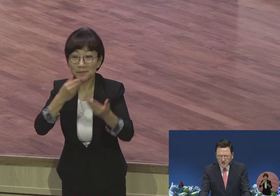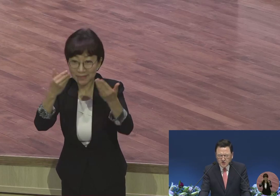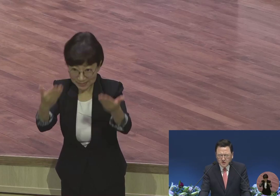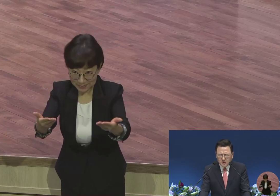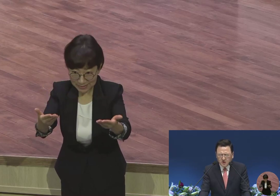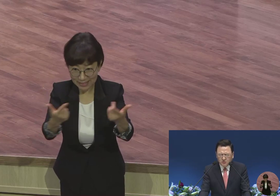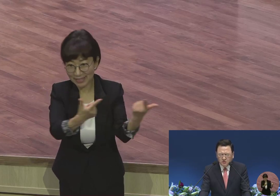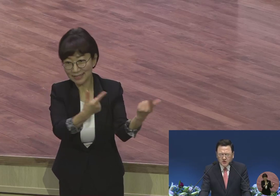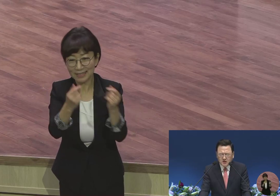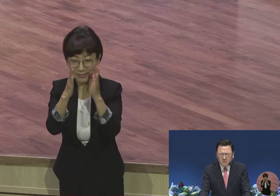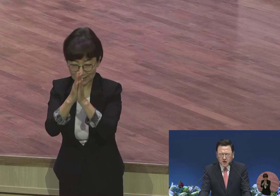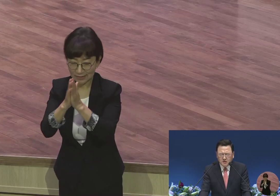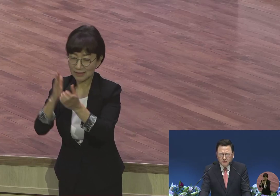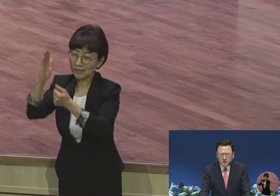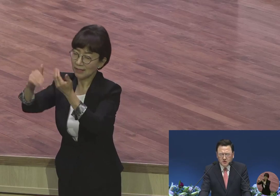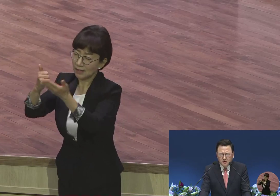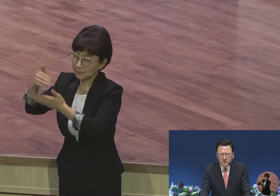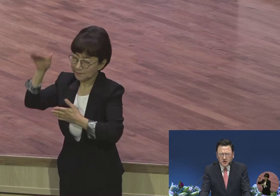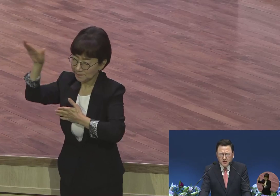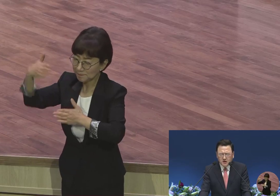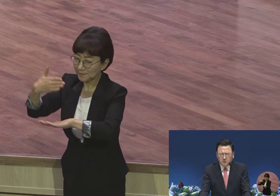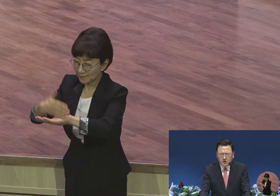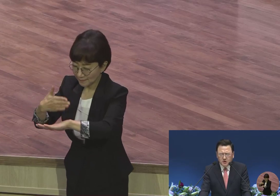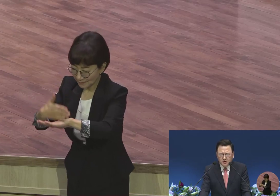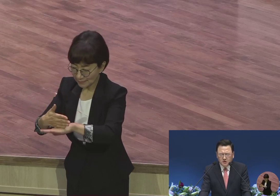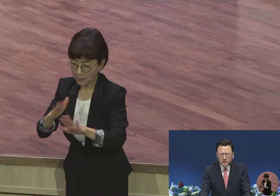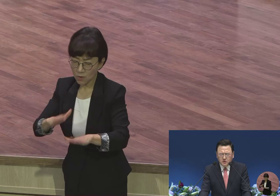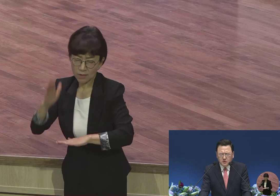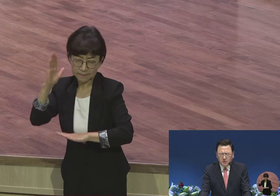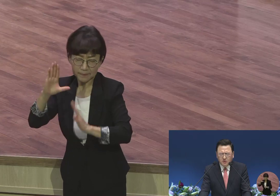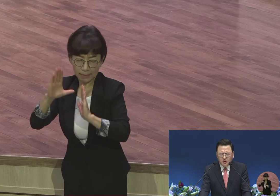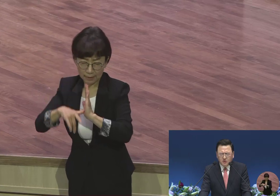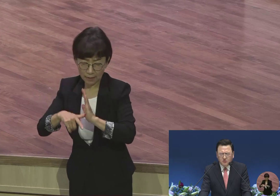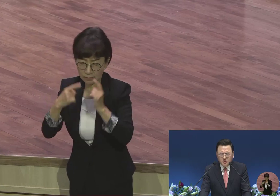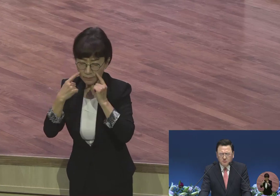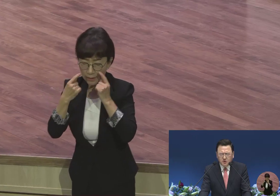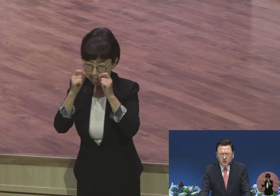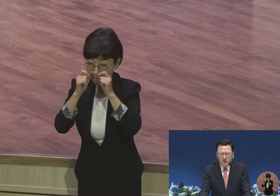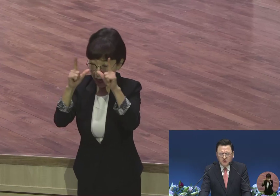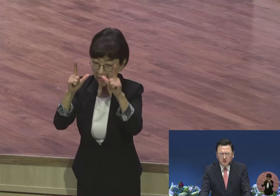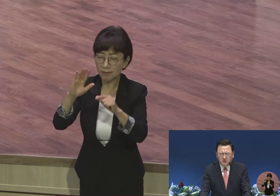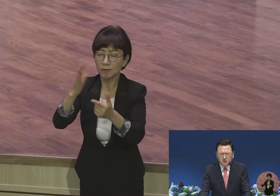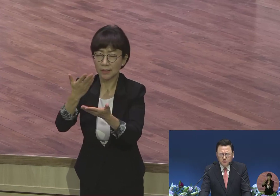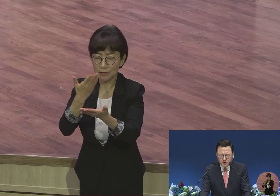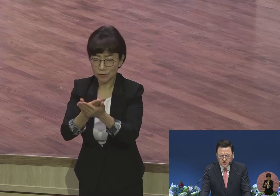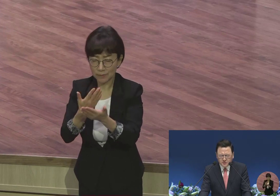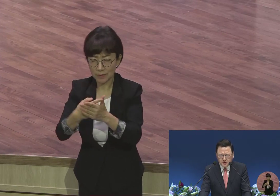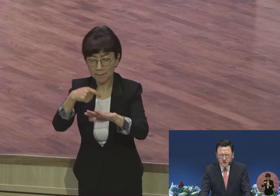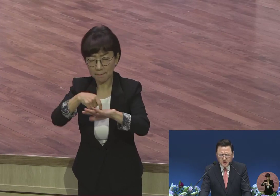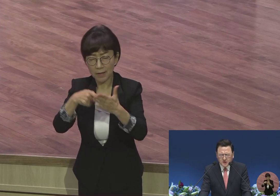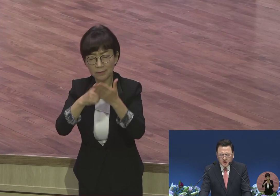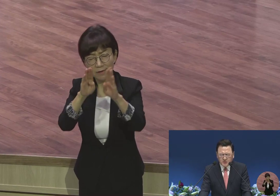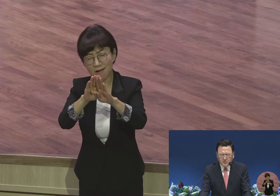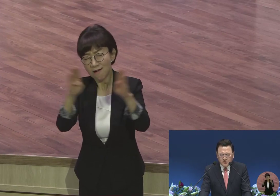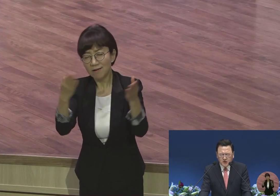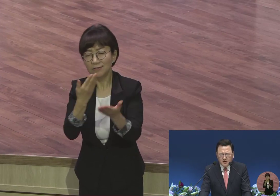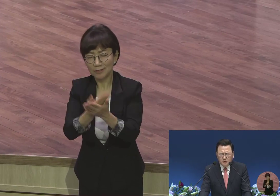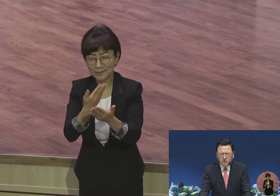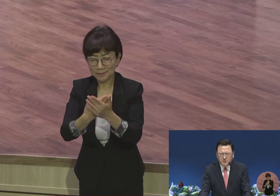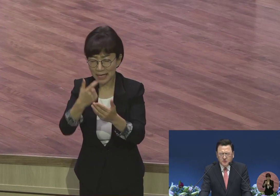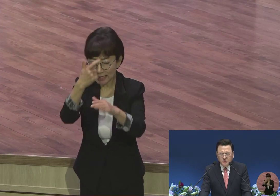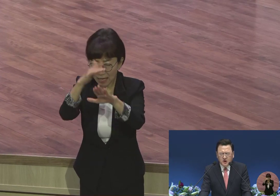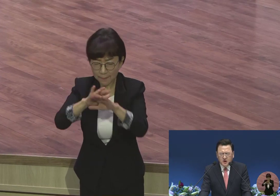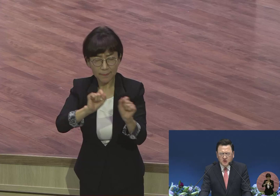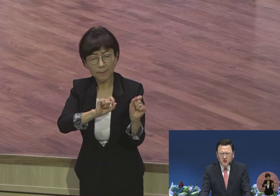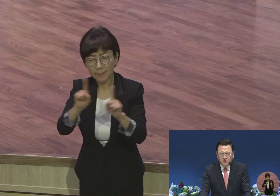기도하기 하나님 감사합니다. 오늘도 귀한 말씀을 들을 때 우리의 귀를 열어주시고 우리의 심령이 열려주시옵소서. 예고 회복되게